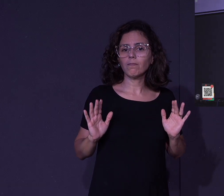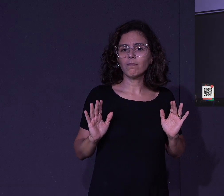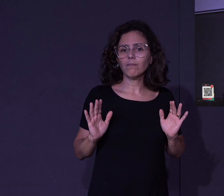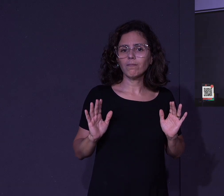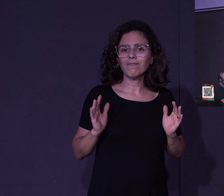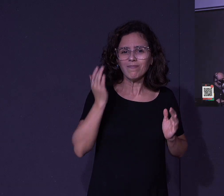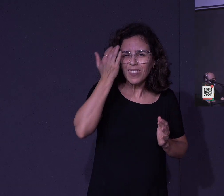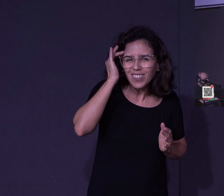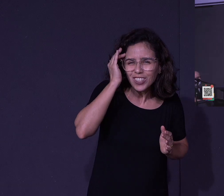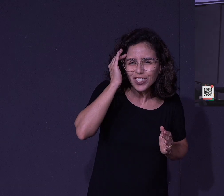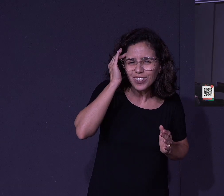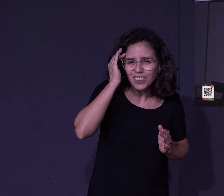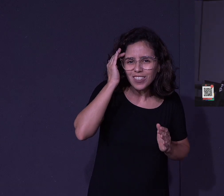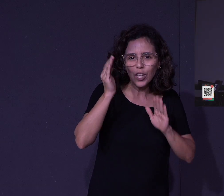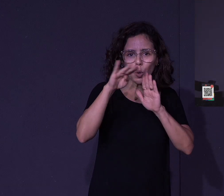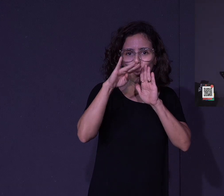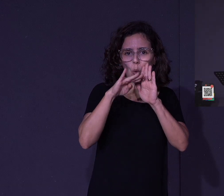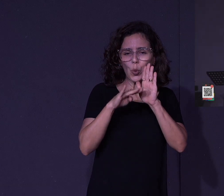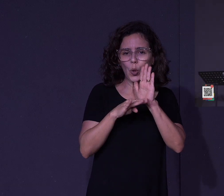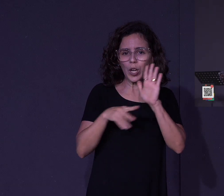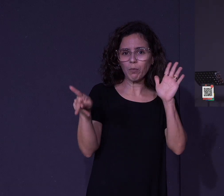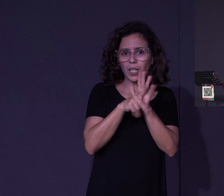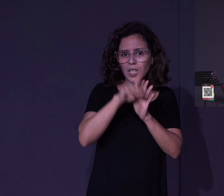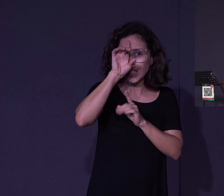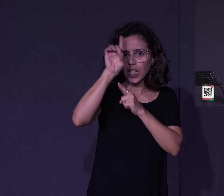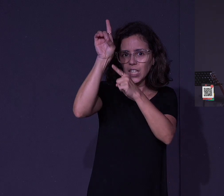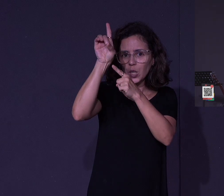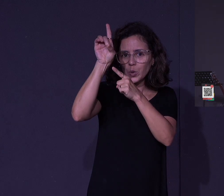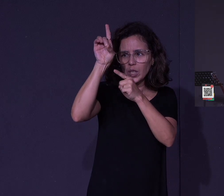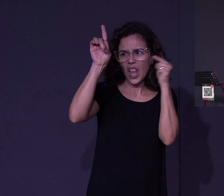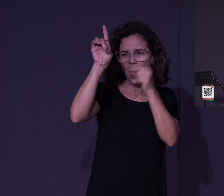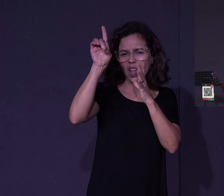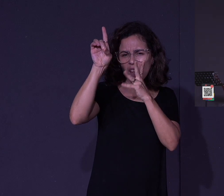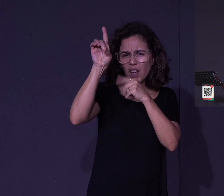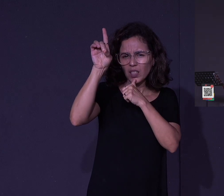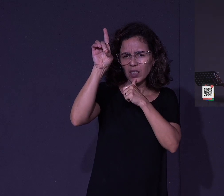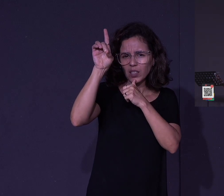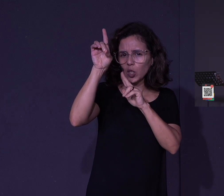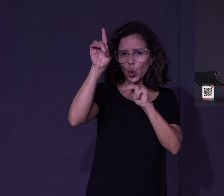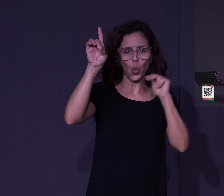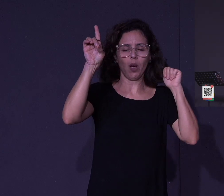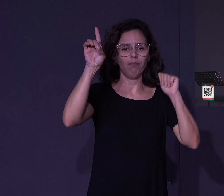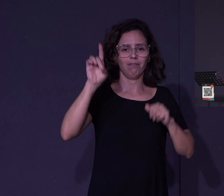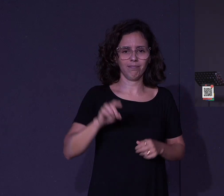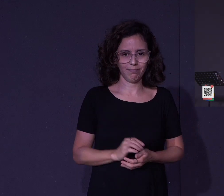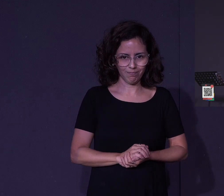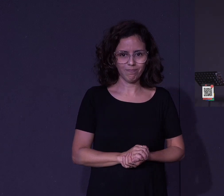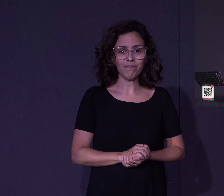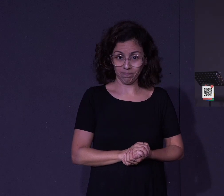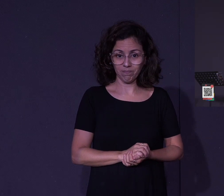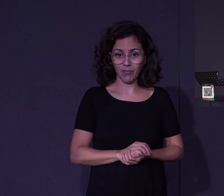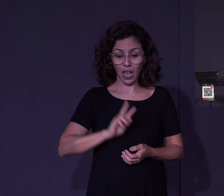dele. Ele não se atrasa. O que o autor de Hebreus